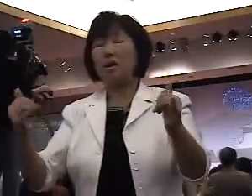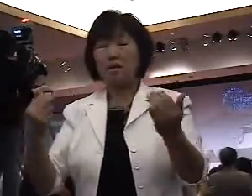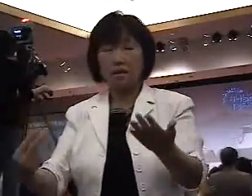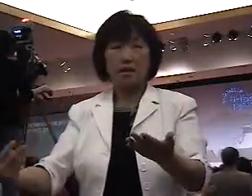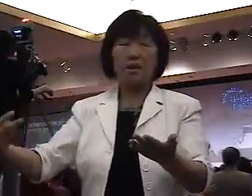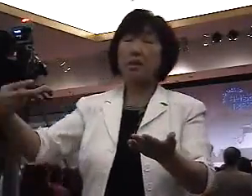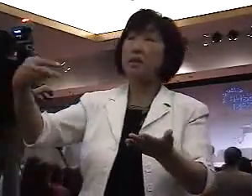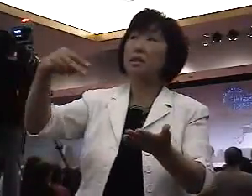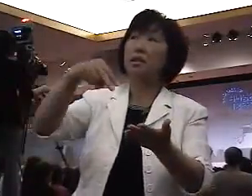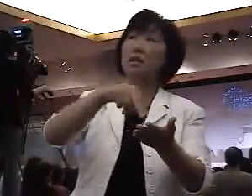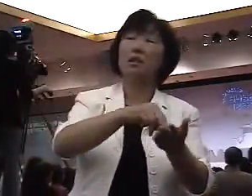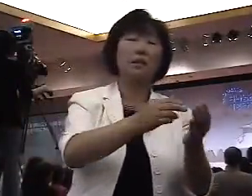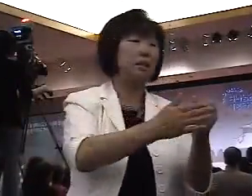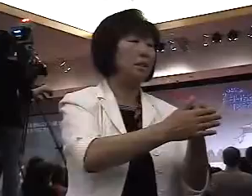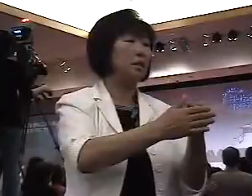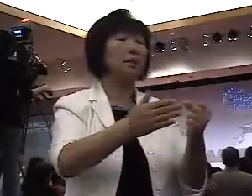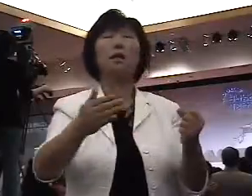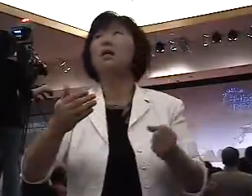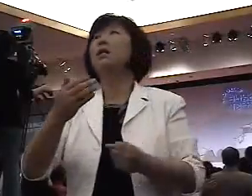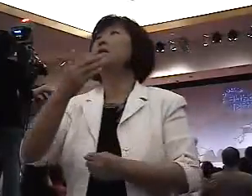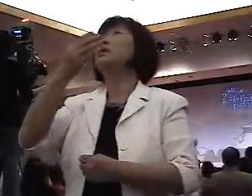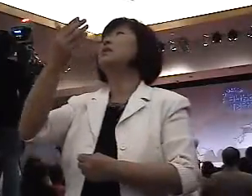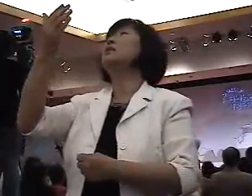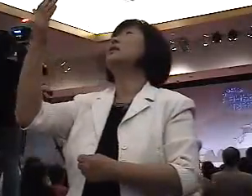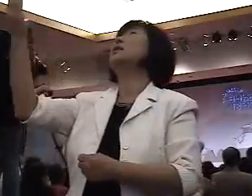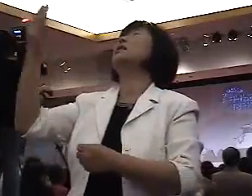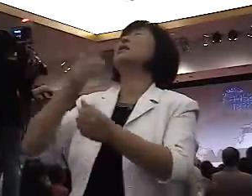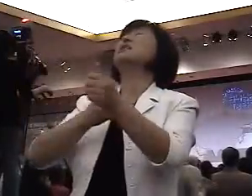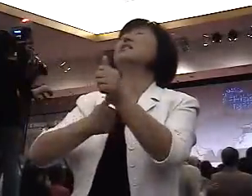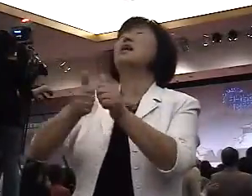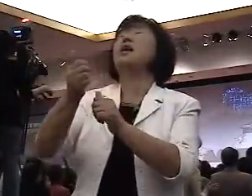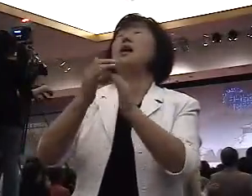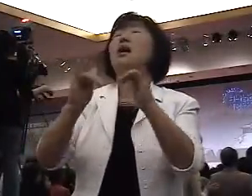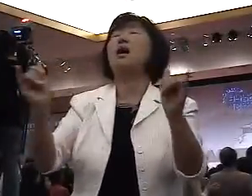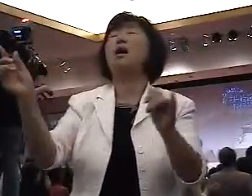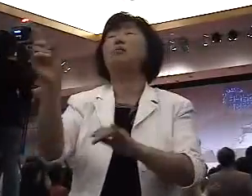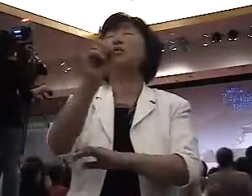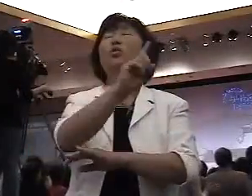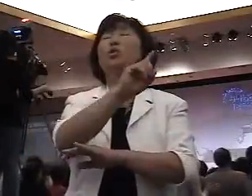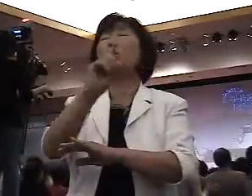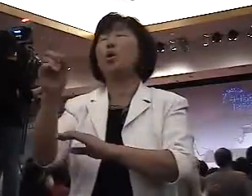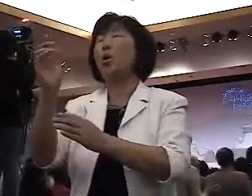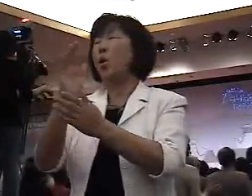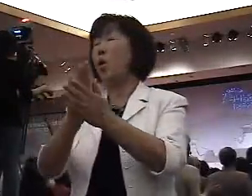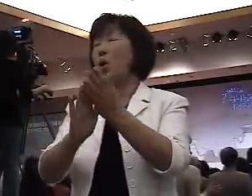죽은 자를 일으키시니 그를 이긴 자